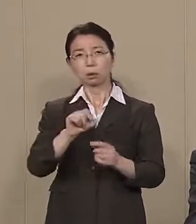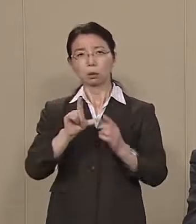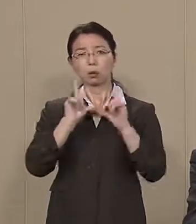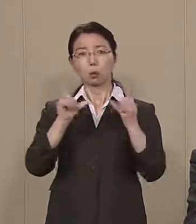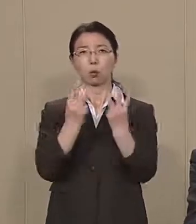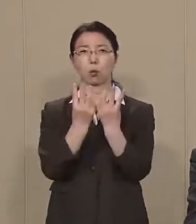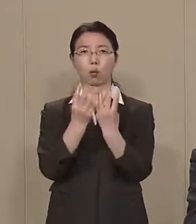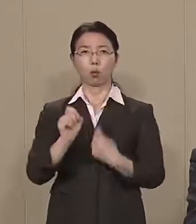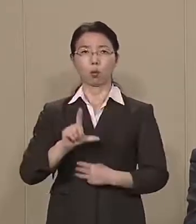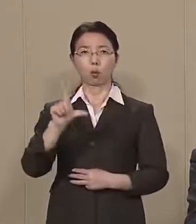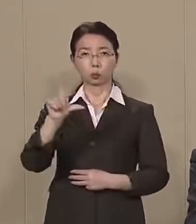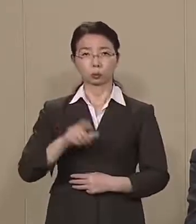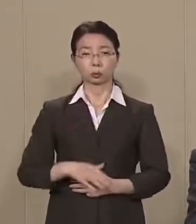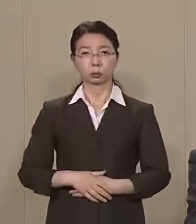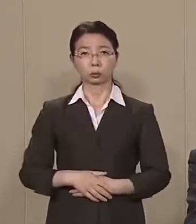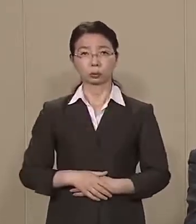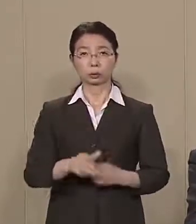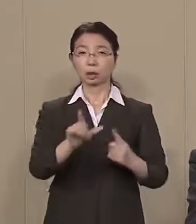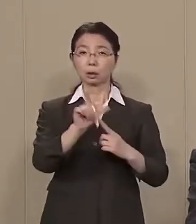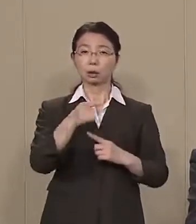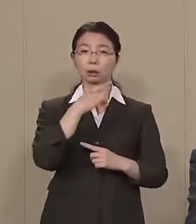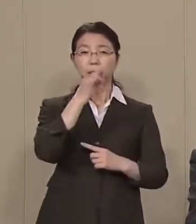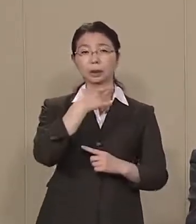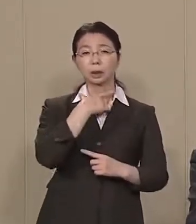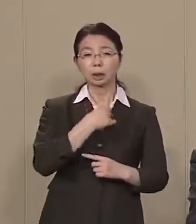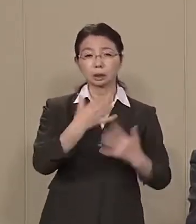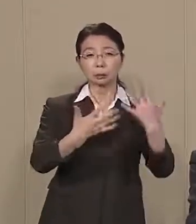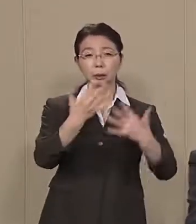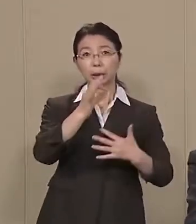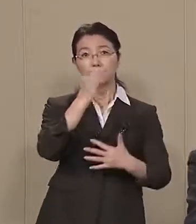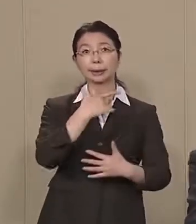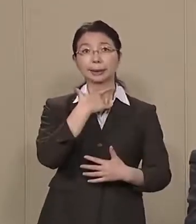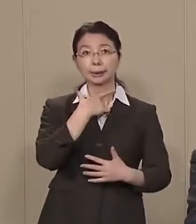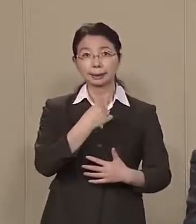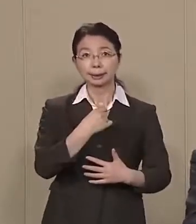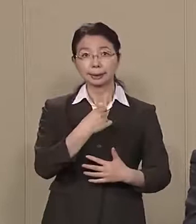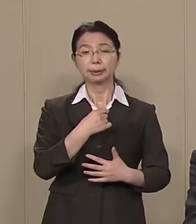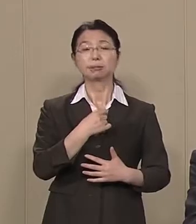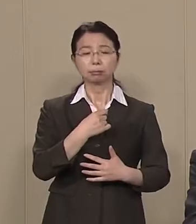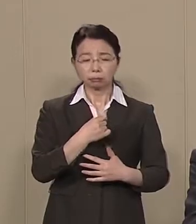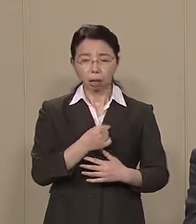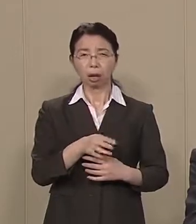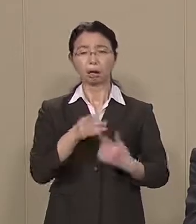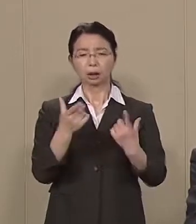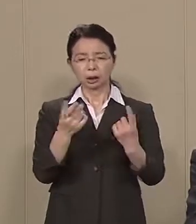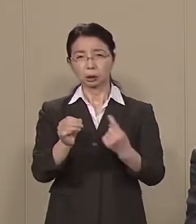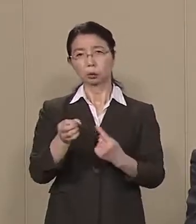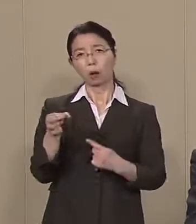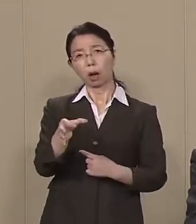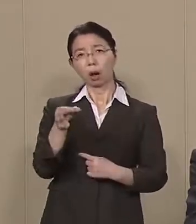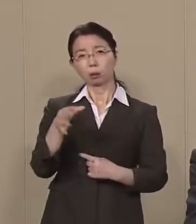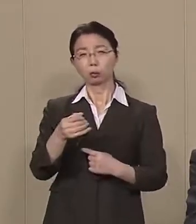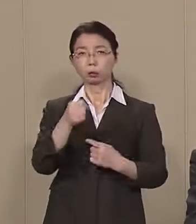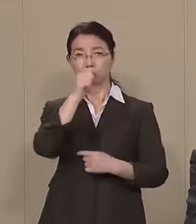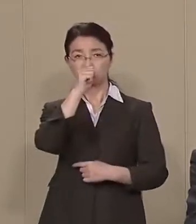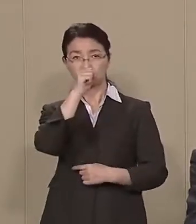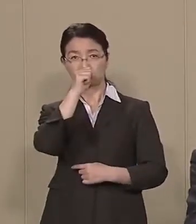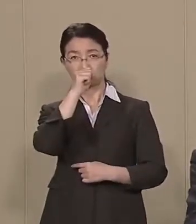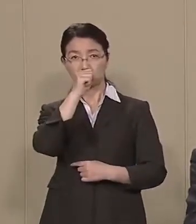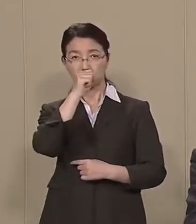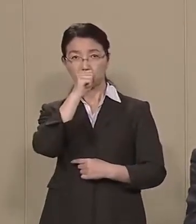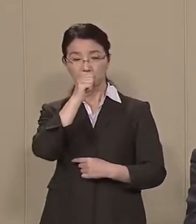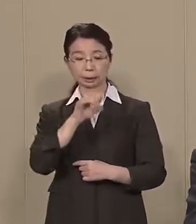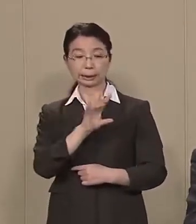ていますnhk を見たい人だけが受信料をきちんと払えば良いのです所属議員は電話番号